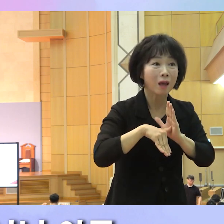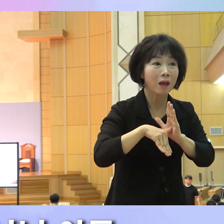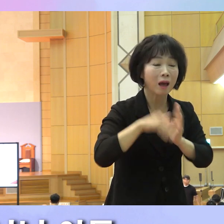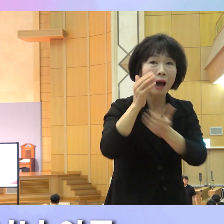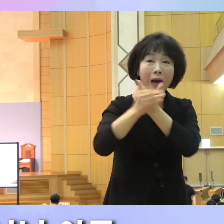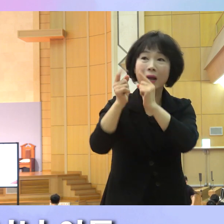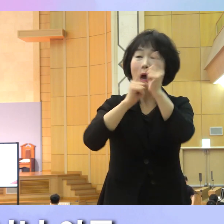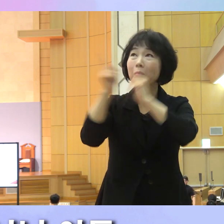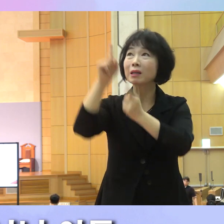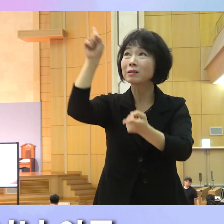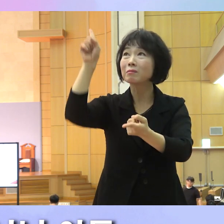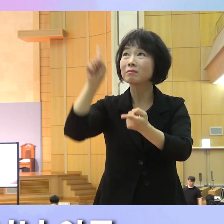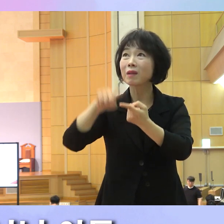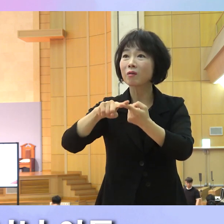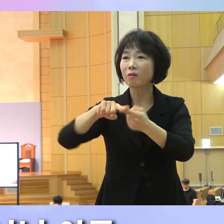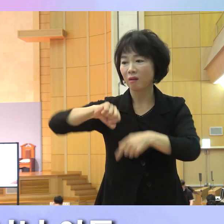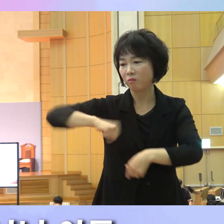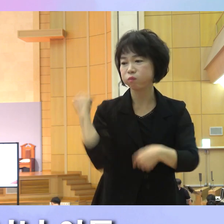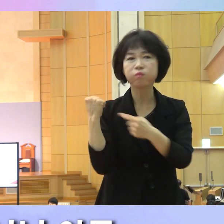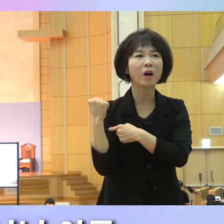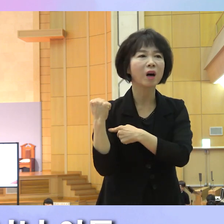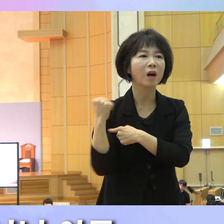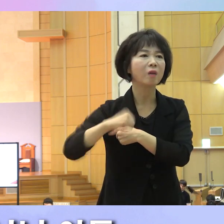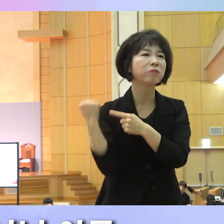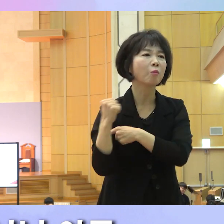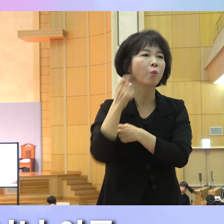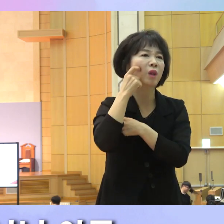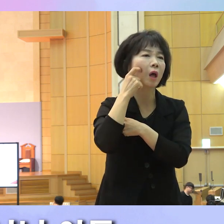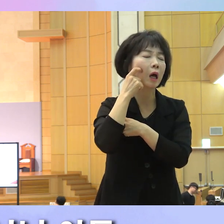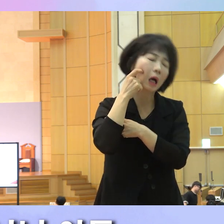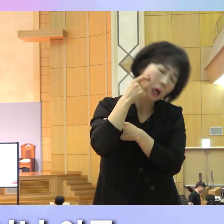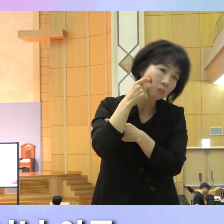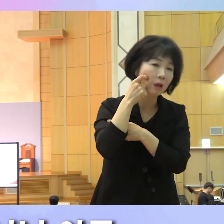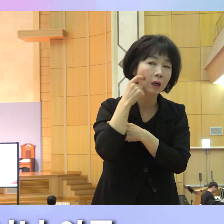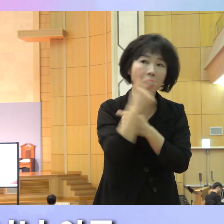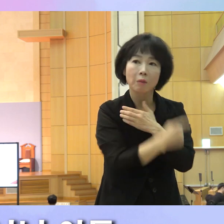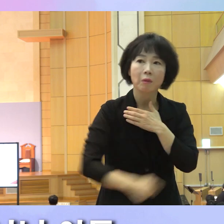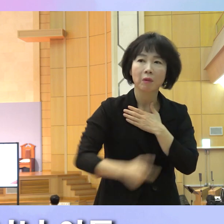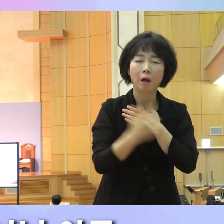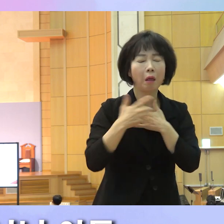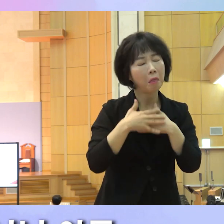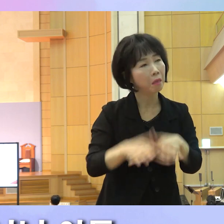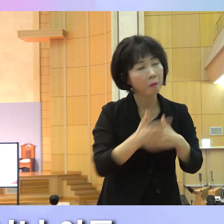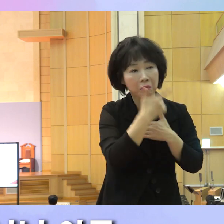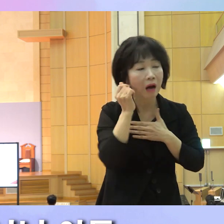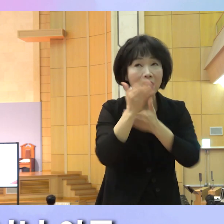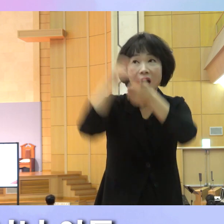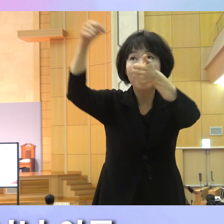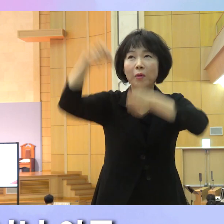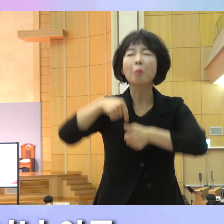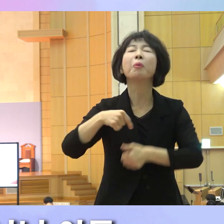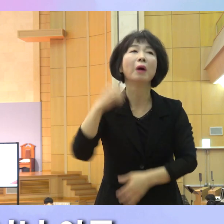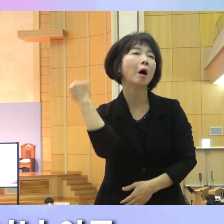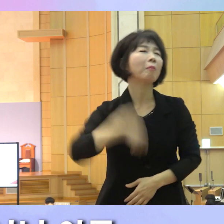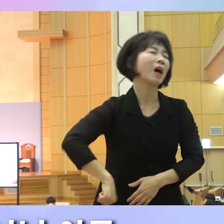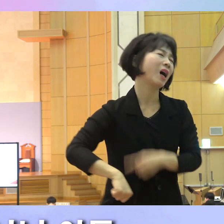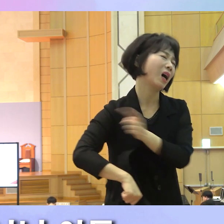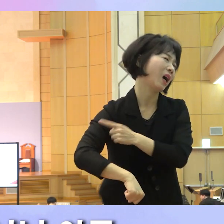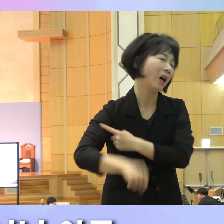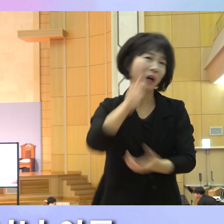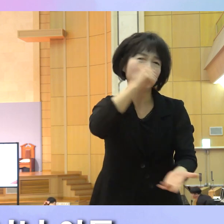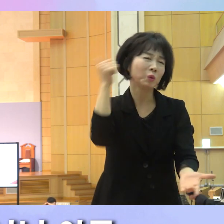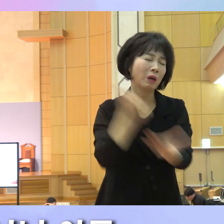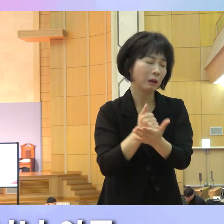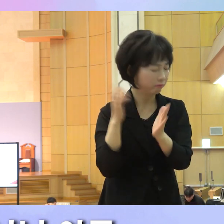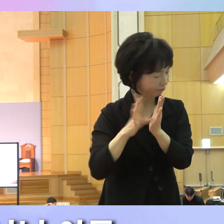하나님 말씀대로 산다고 하였지만은 늘 육신이 연약하고 부족해서 하나님 뜻대로 살지 못했던 것들이 너무나